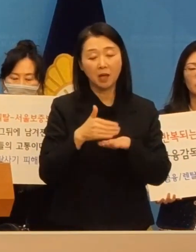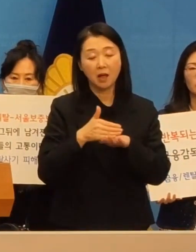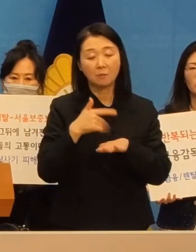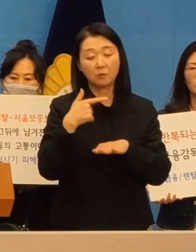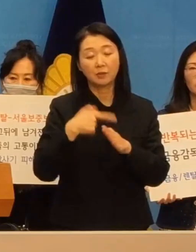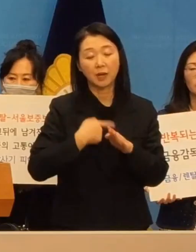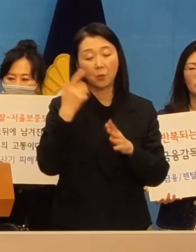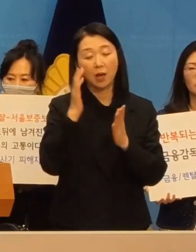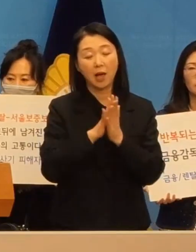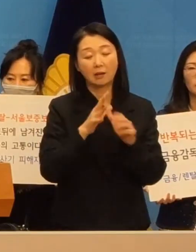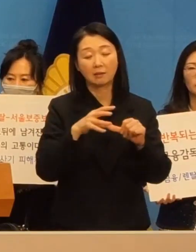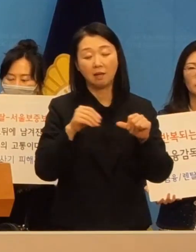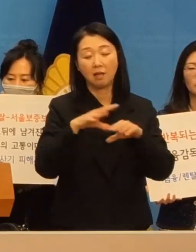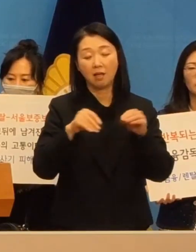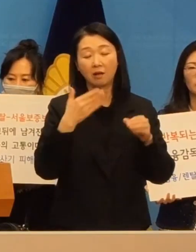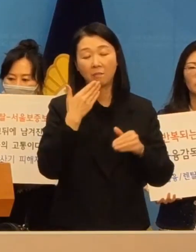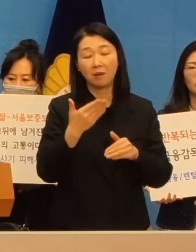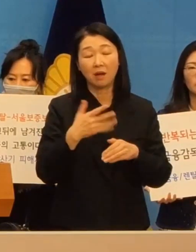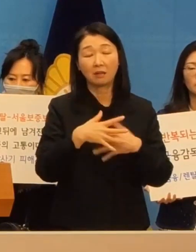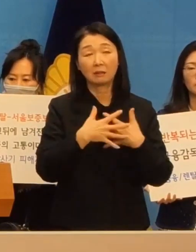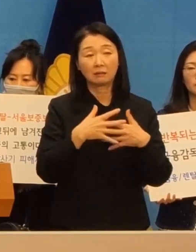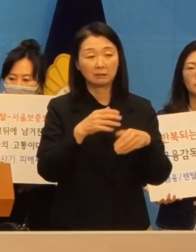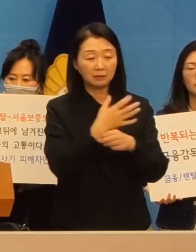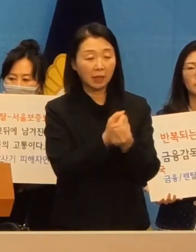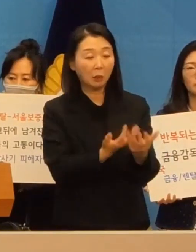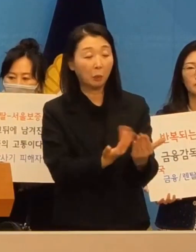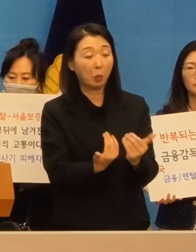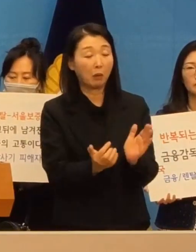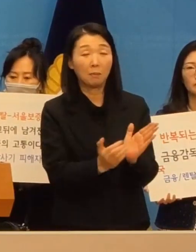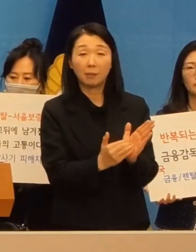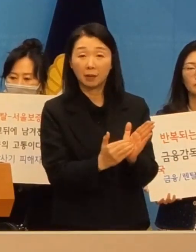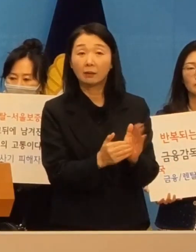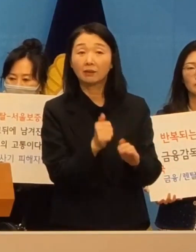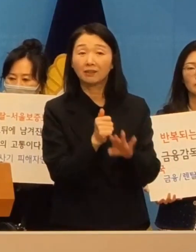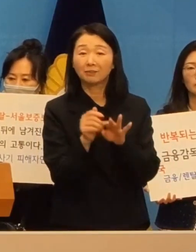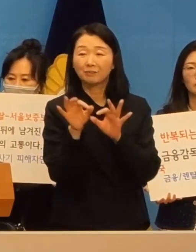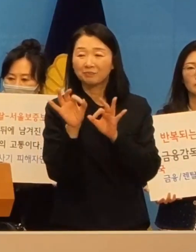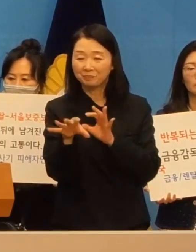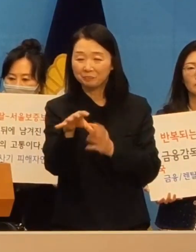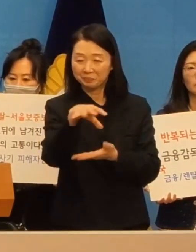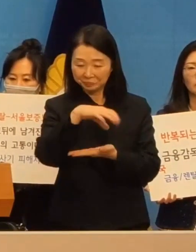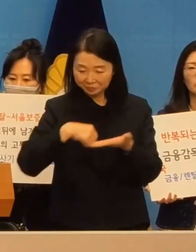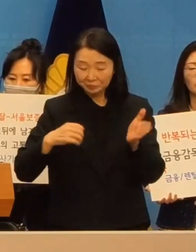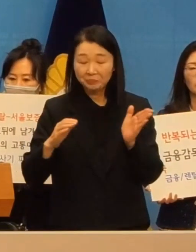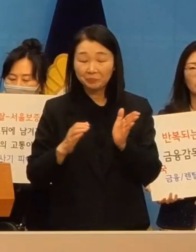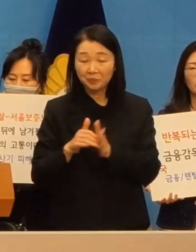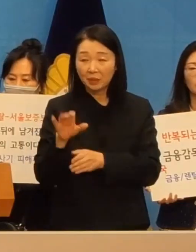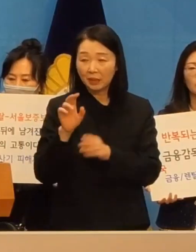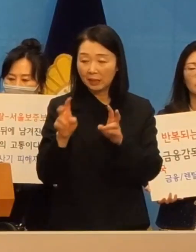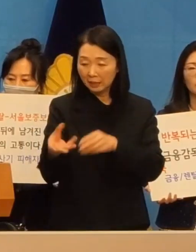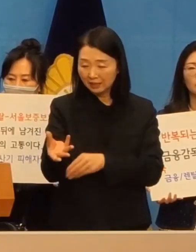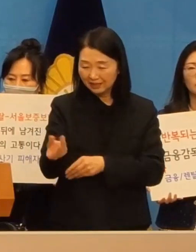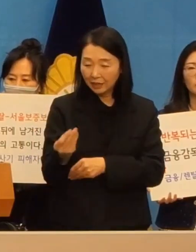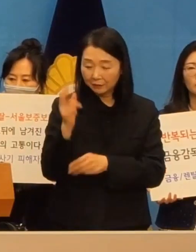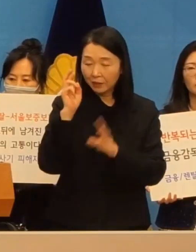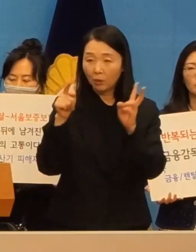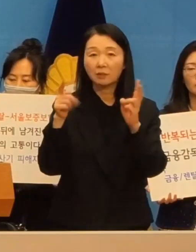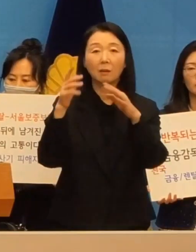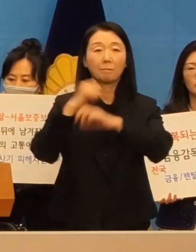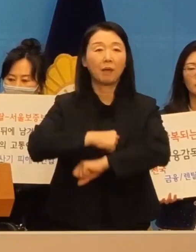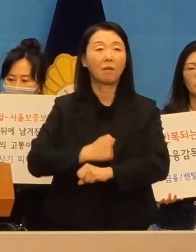자동으로 해결된다는 말로 계약을 유도한 다음에 투자금을 편취하고 렌탈 업체를